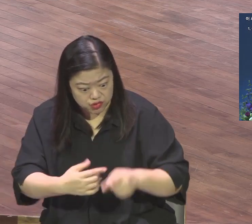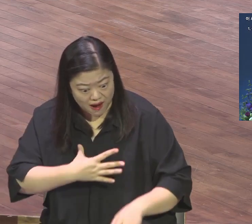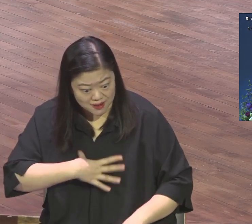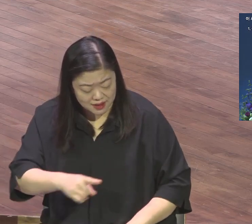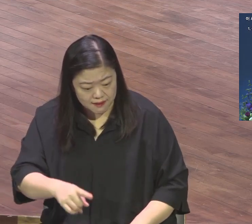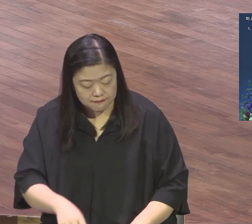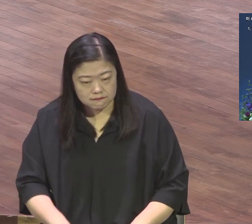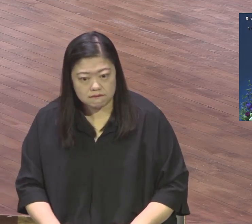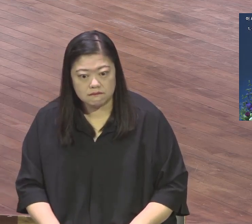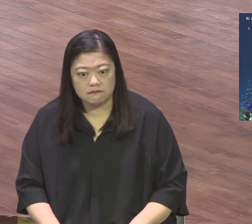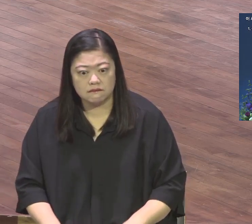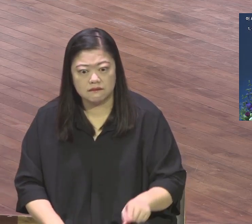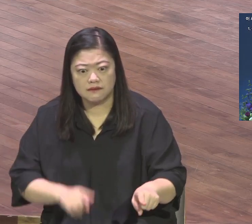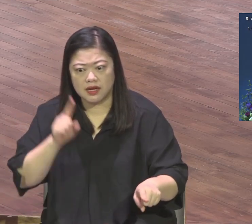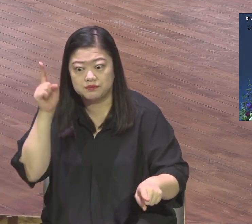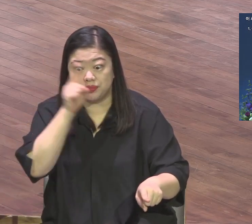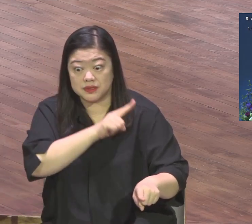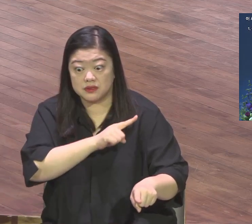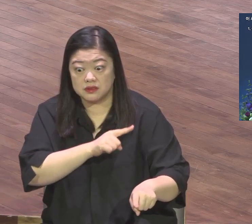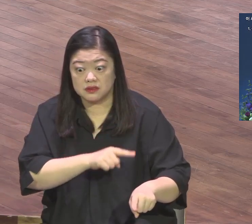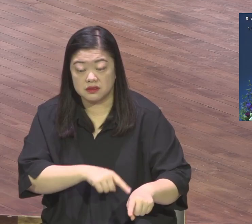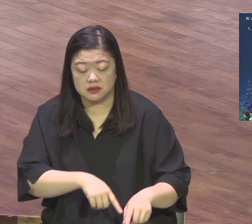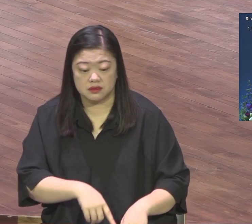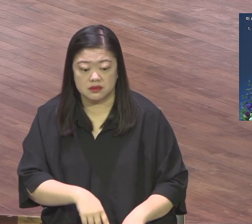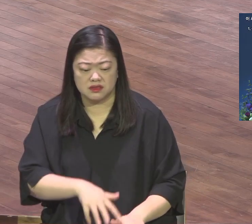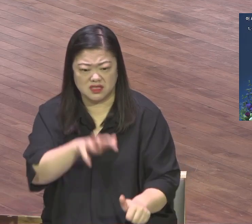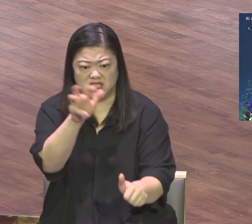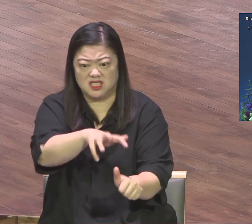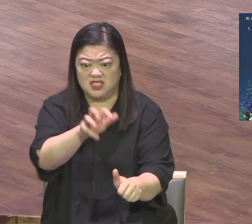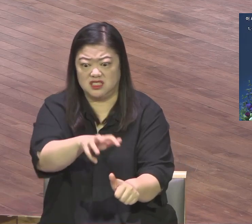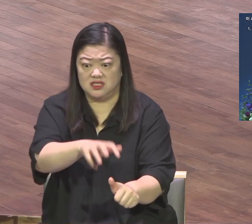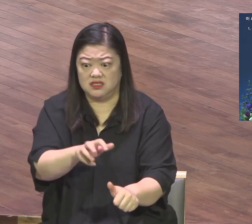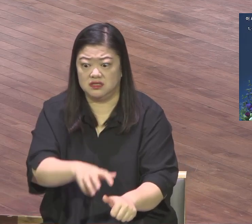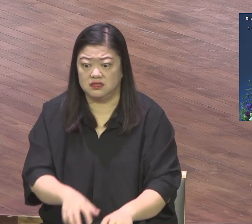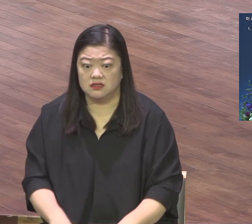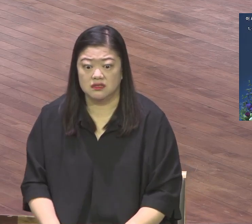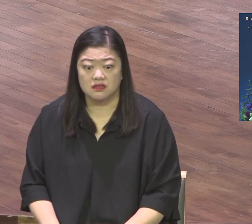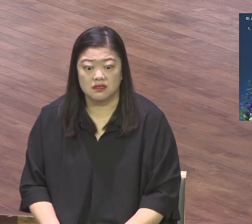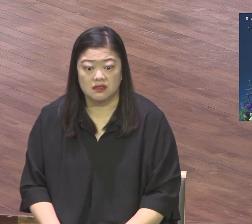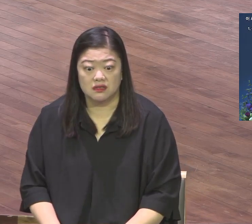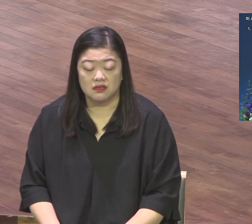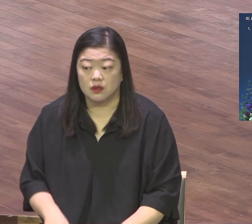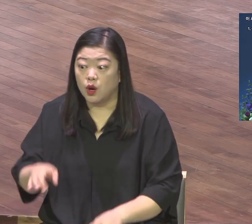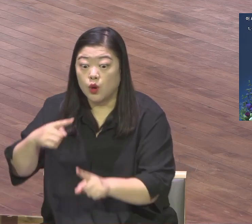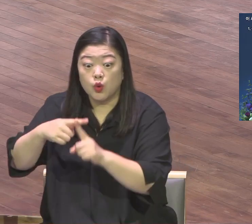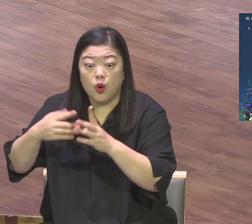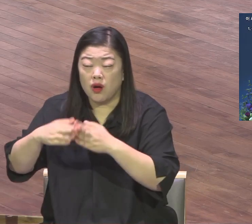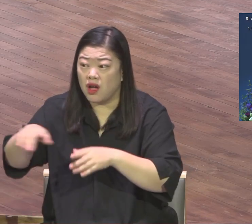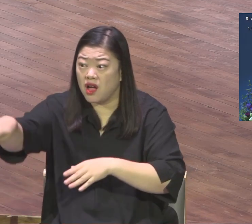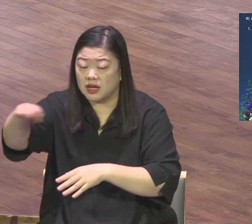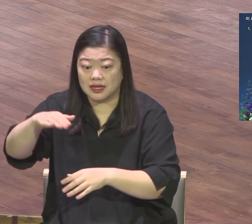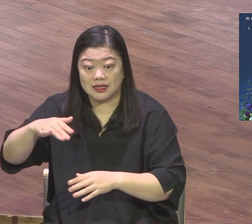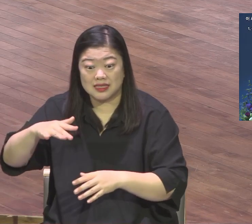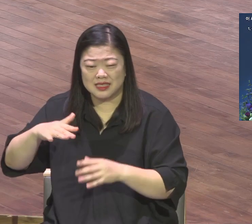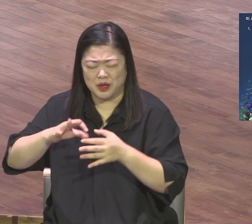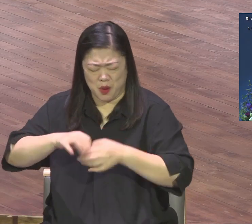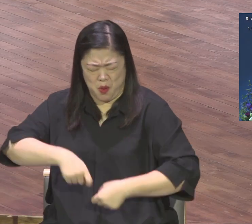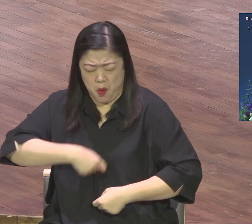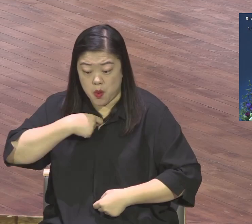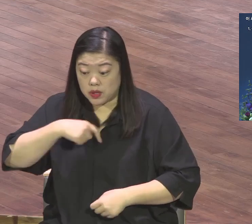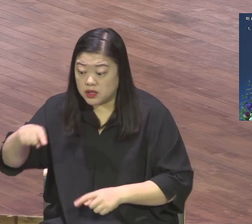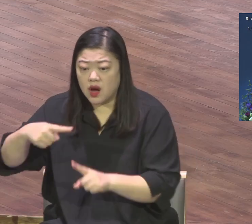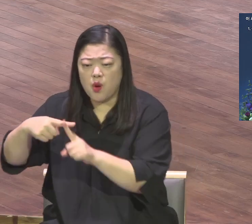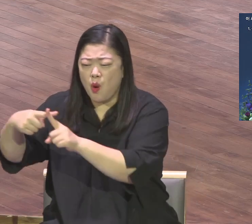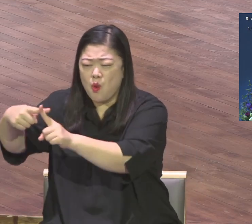축복하겠냐고 내라도 못하지. 하나님 이렇게 교회를 통해 안 들어주면 몰라. 우리 교회 책임이야. 교회가 왜 치는데? 전